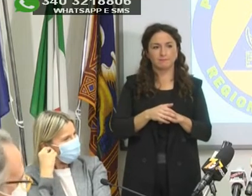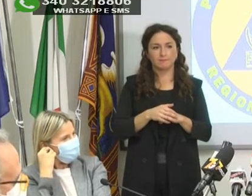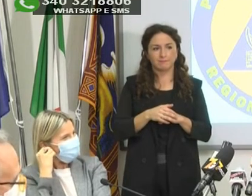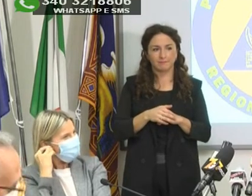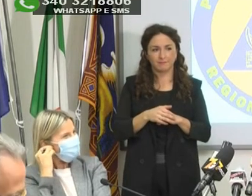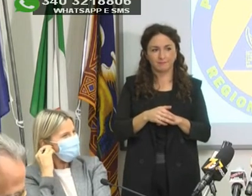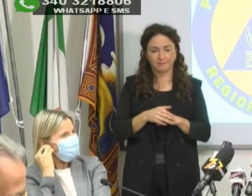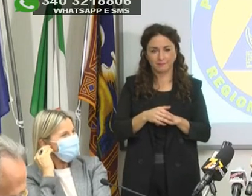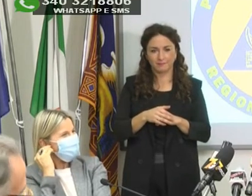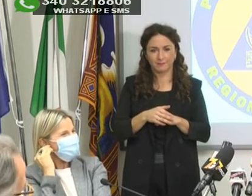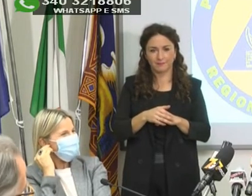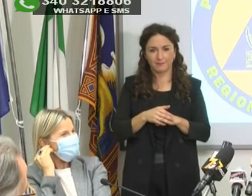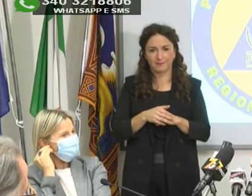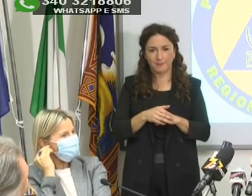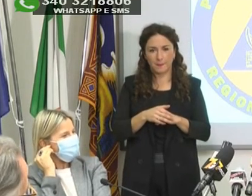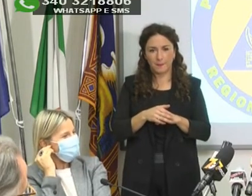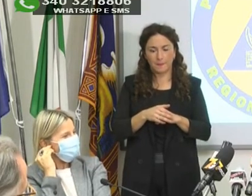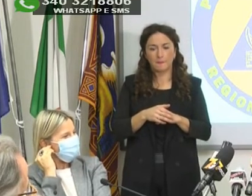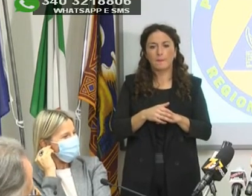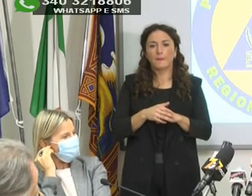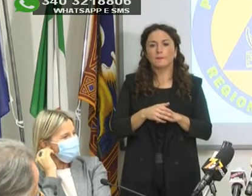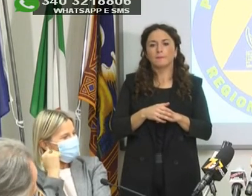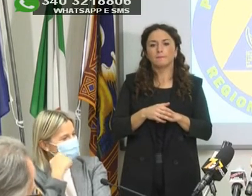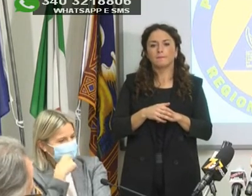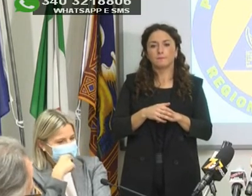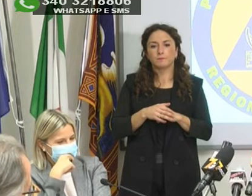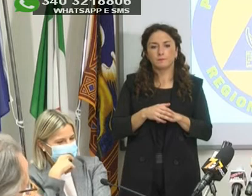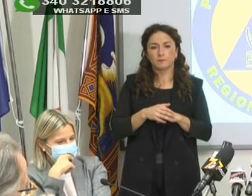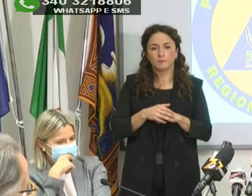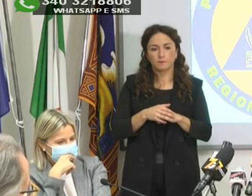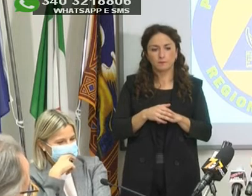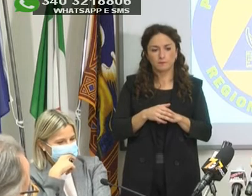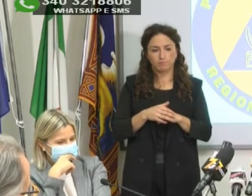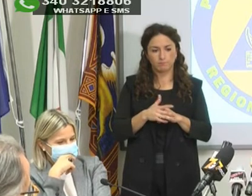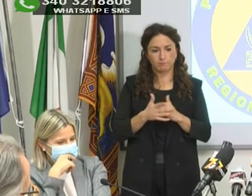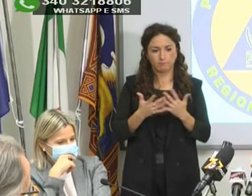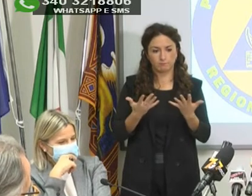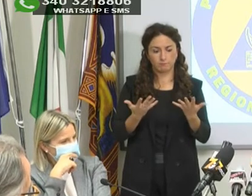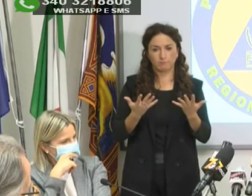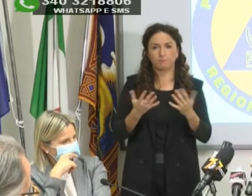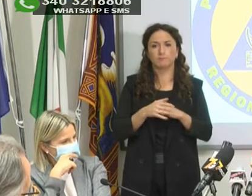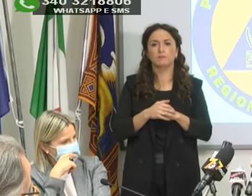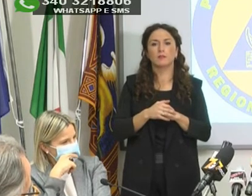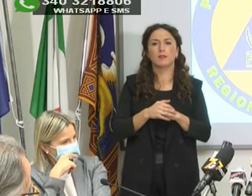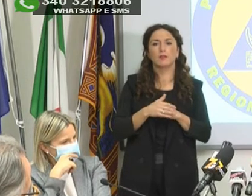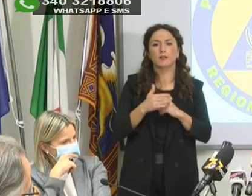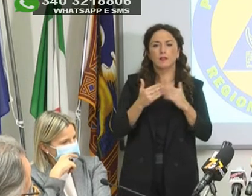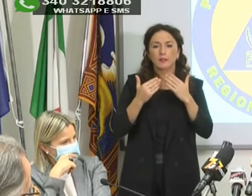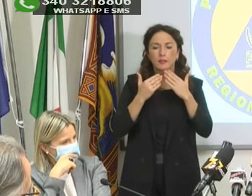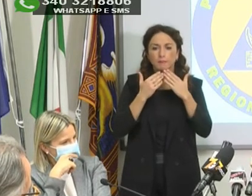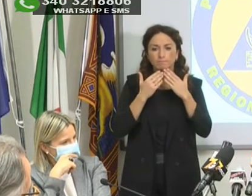storia, non c'è niente da fare. Allora volevo ricordare le ditte che ci hanno dato questo omaggio, Covite S.P.A., Cecchetto Giorgio,